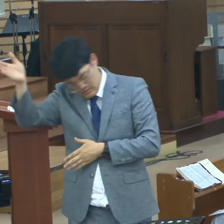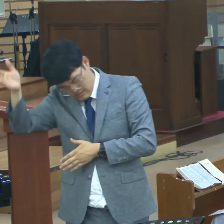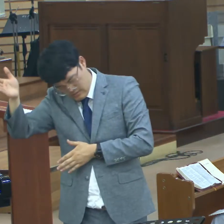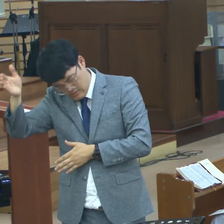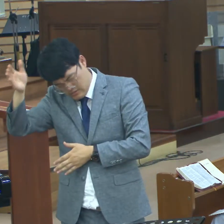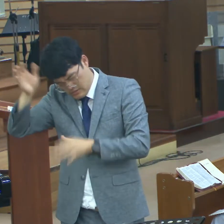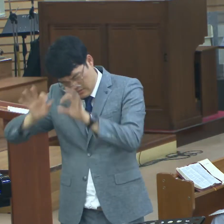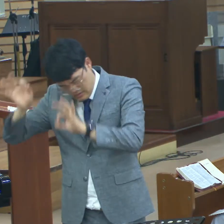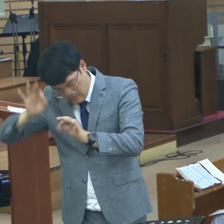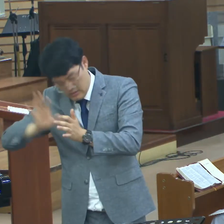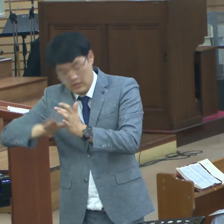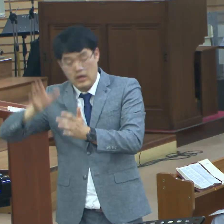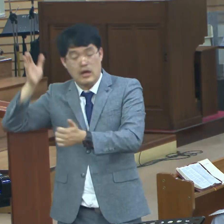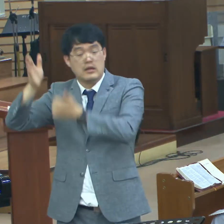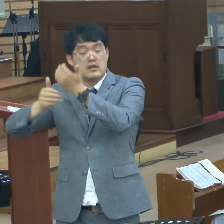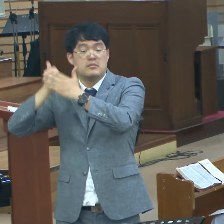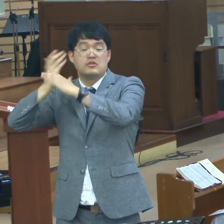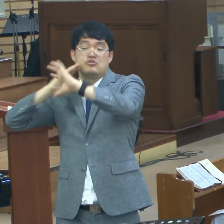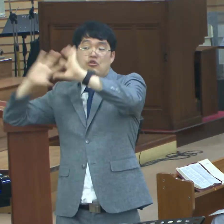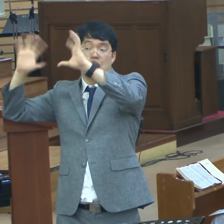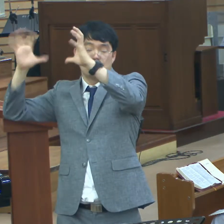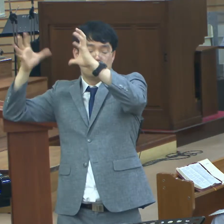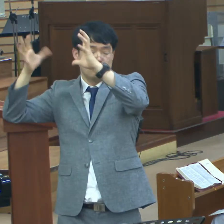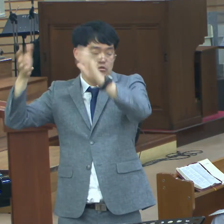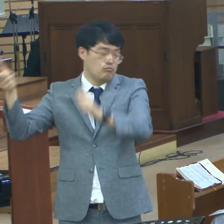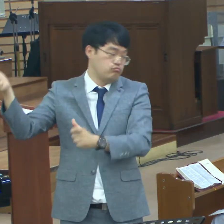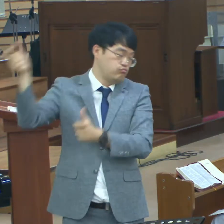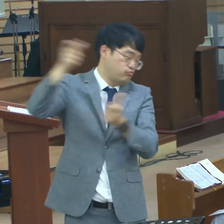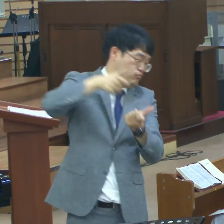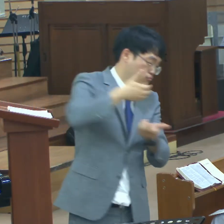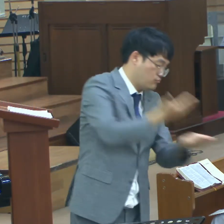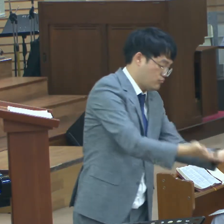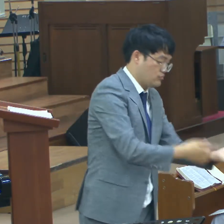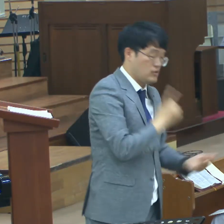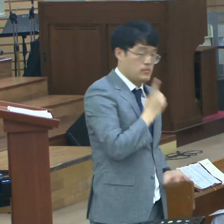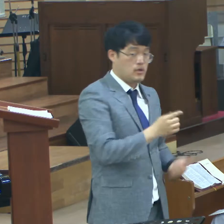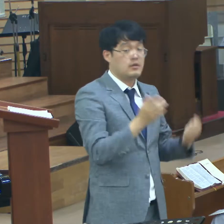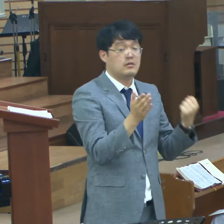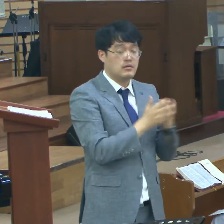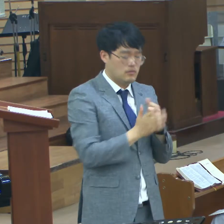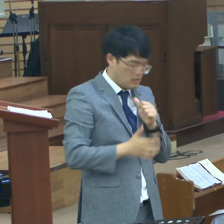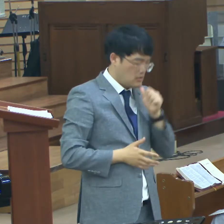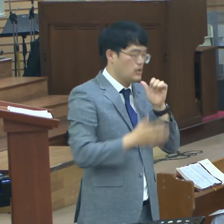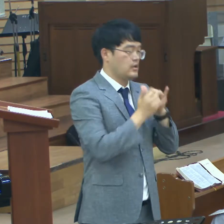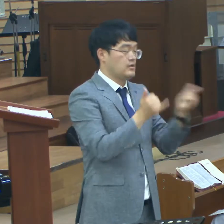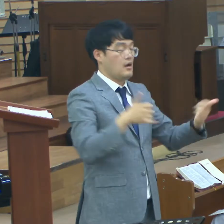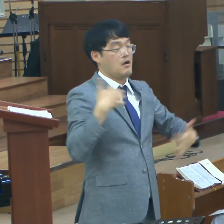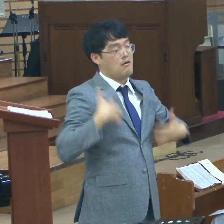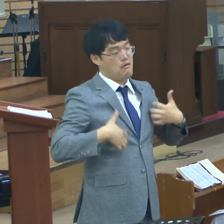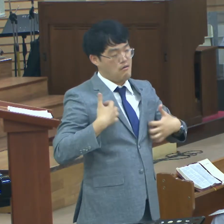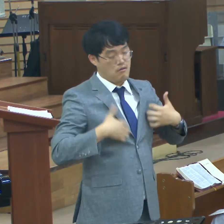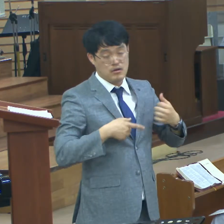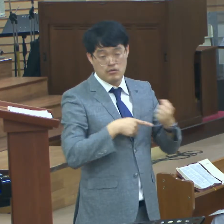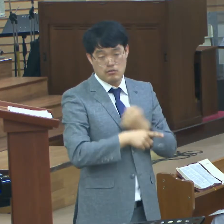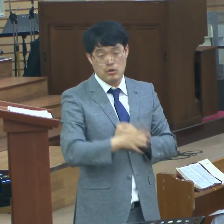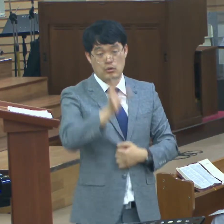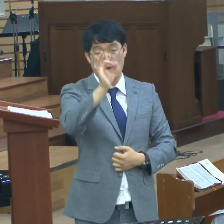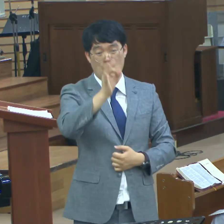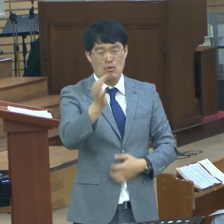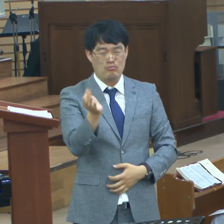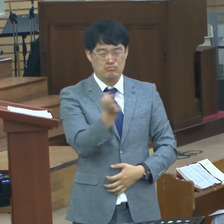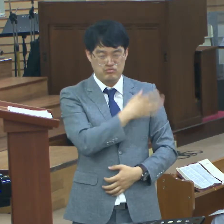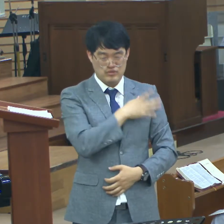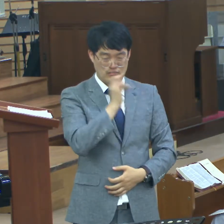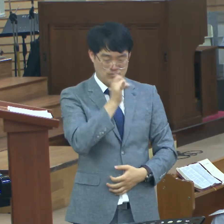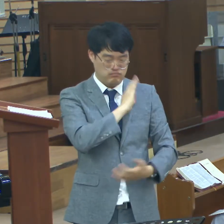마음에 부어주신다는 거예요. 이것이 가난한 자가 즐거워하는 이유예요. 돈이 많아도요,